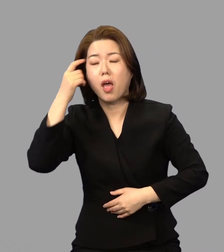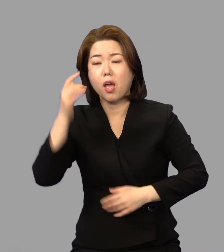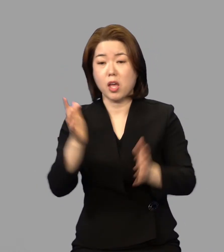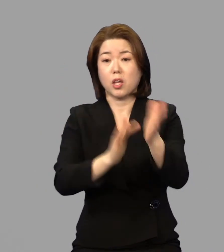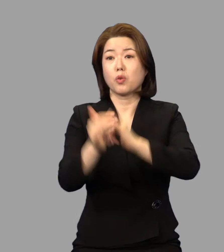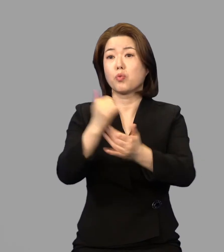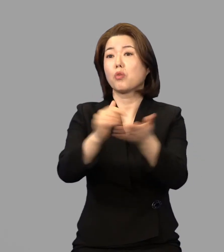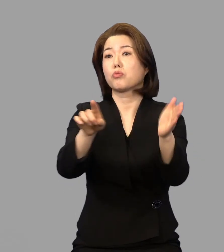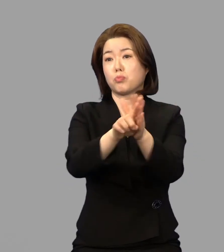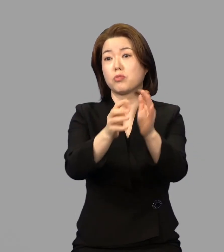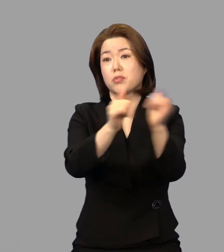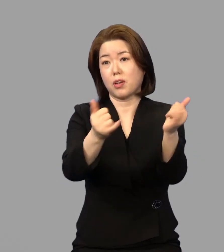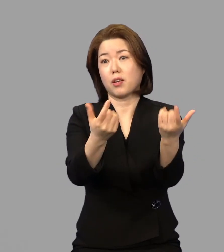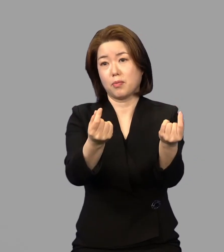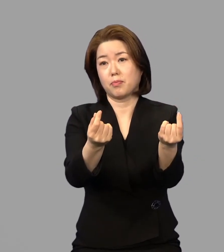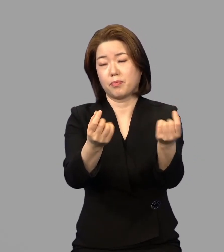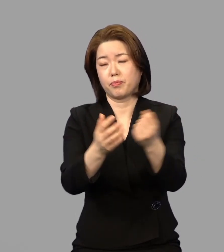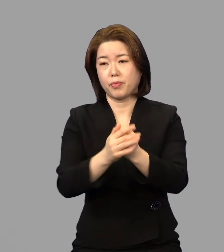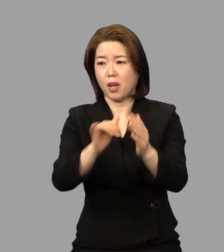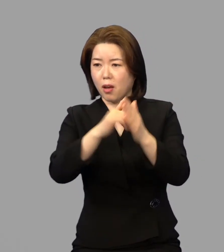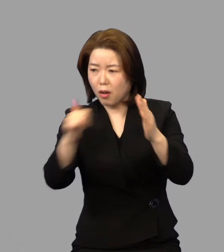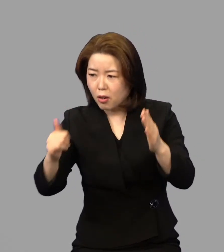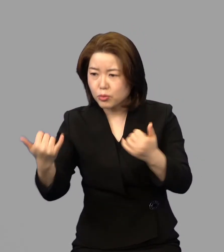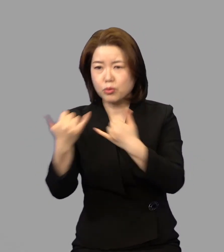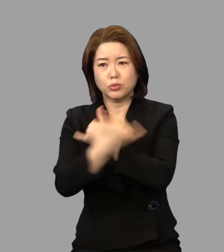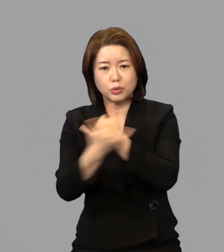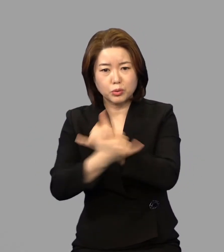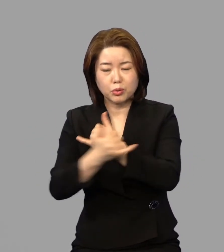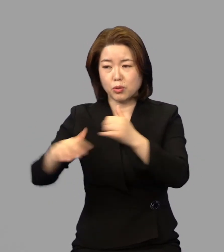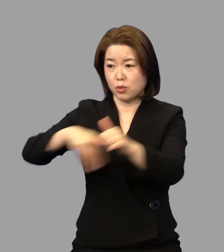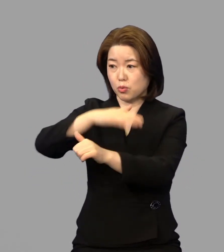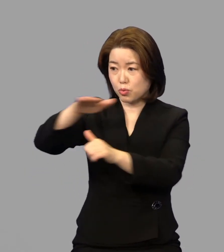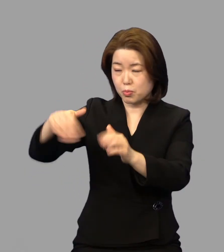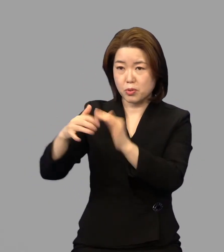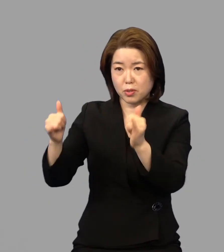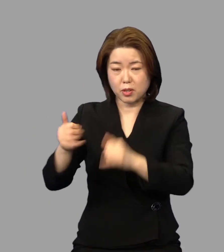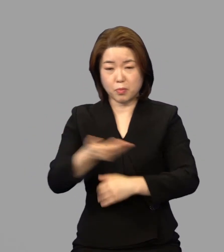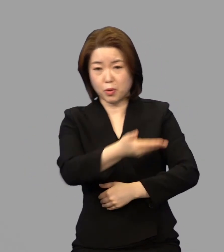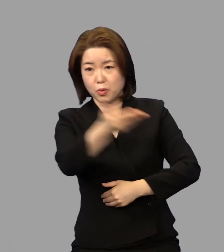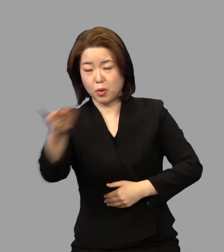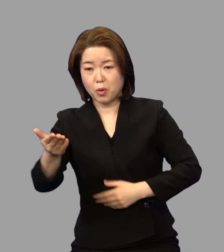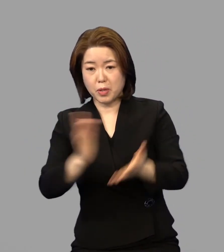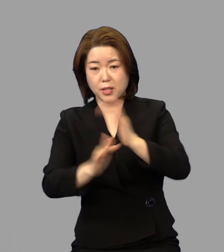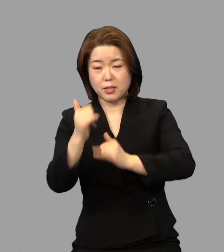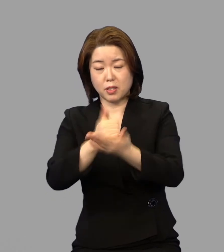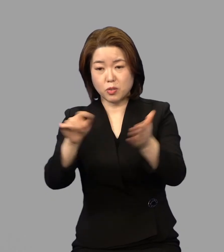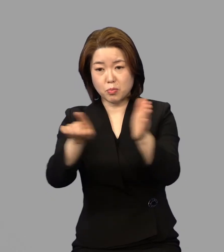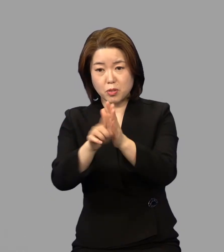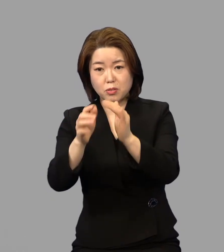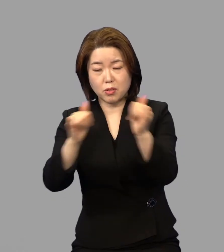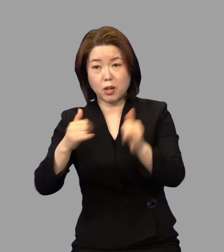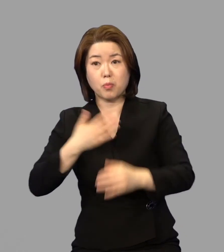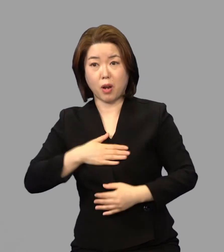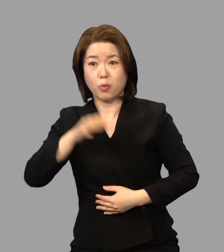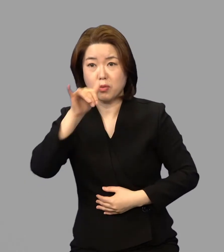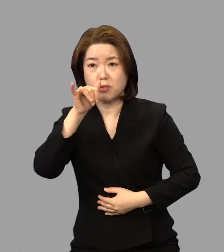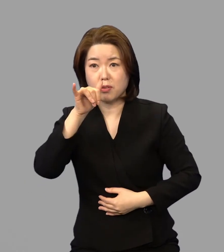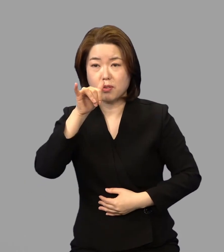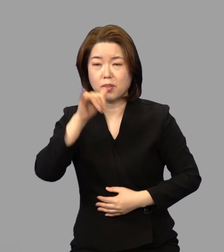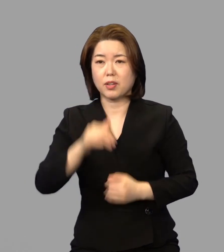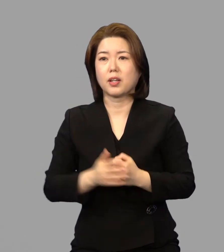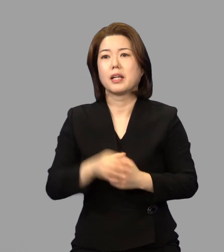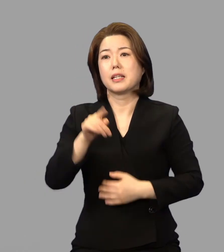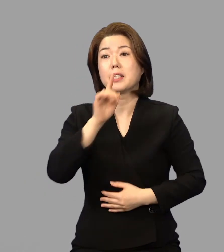사람이잖아요. 가족들도 친척들도 주변 사람들이 여러분이 예수 믿는 사람인 줄 알고 있잖아요.